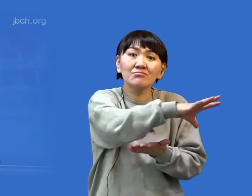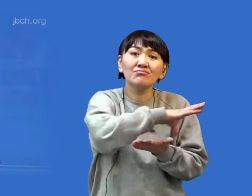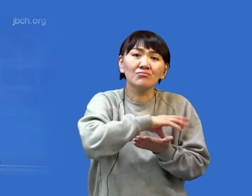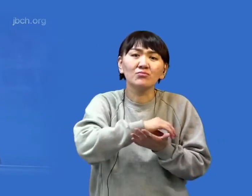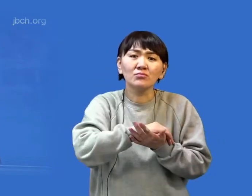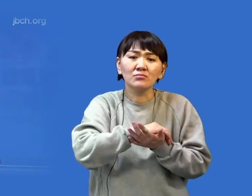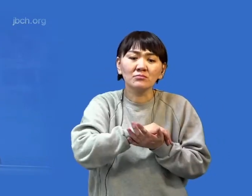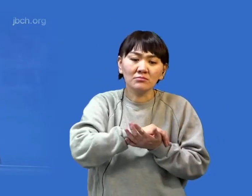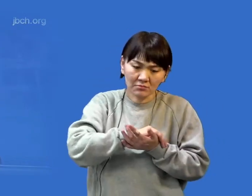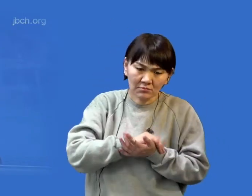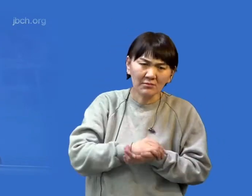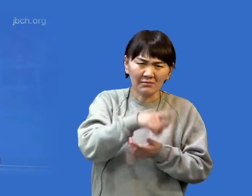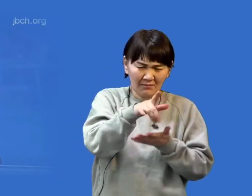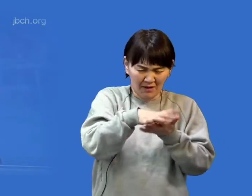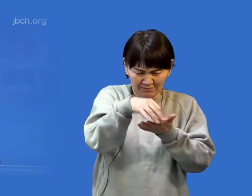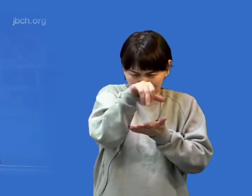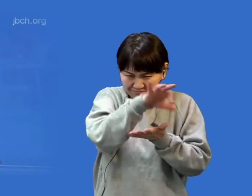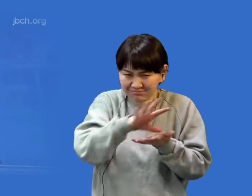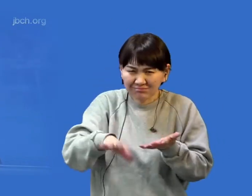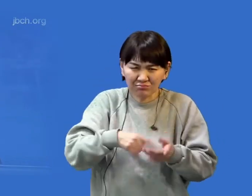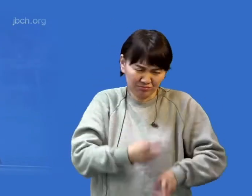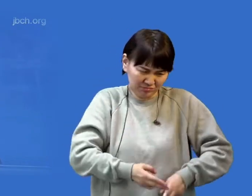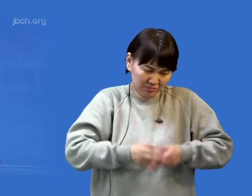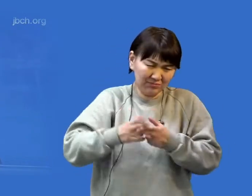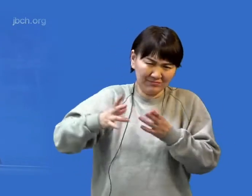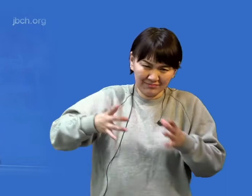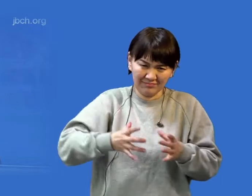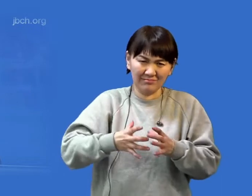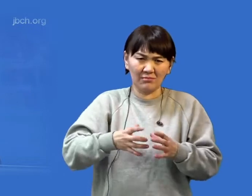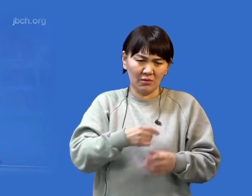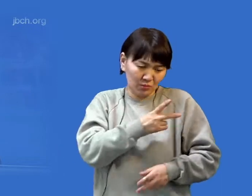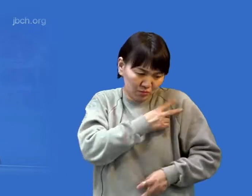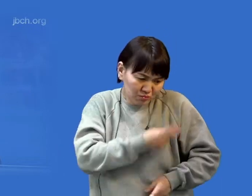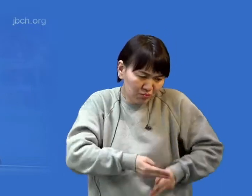үүрч дүүрч тэр цөлөөр тэднийг гатал олсон.